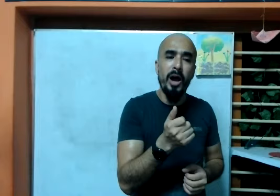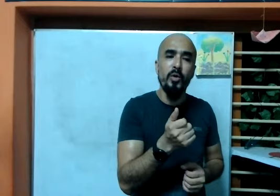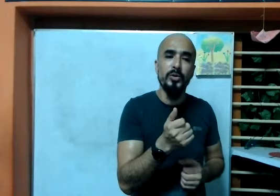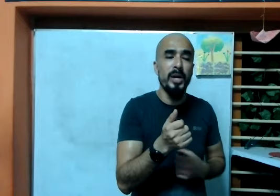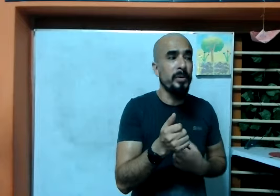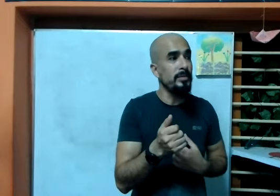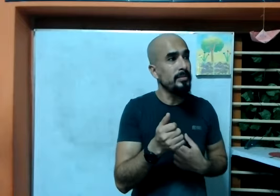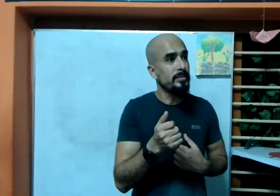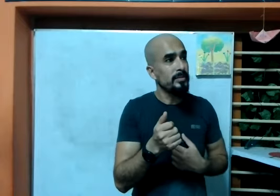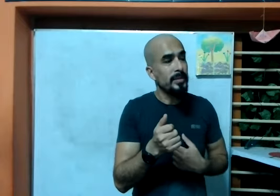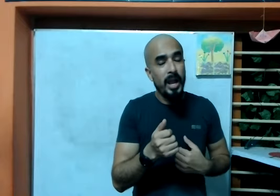বলাও যেমন